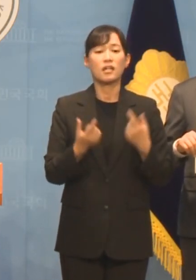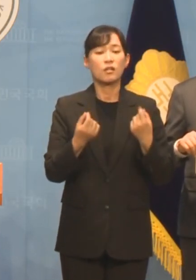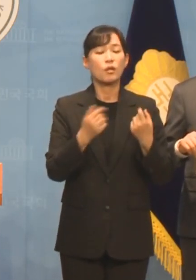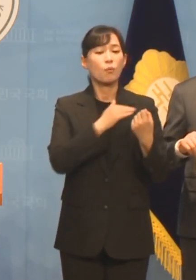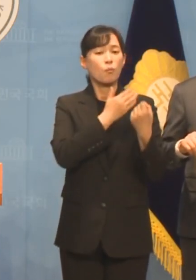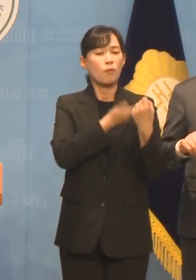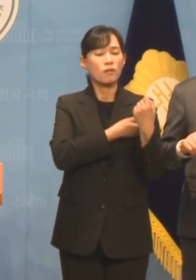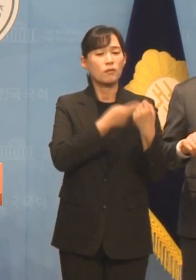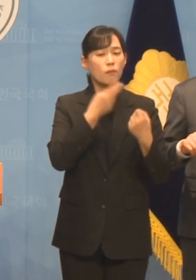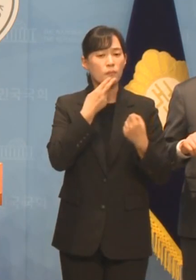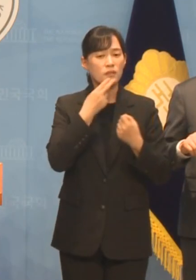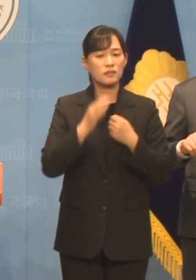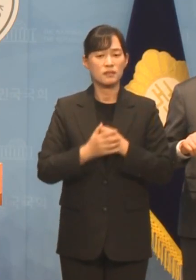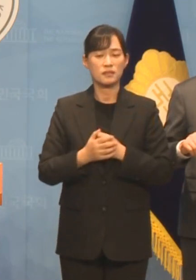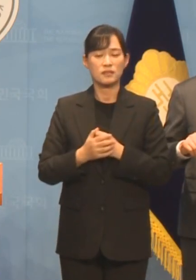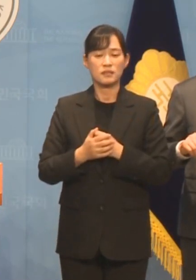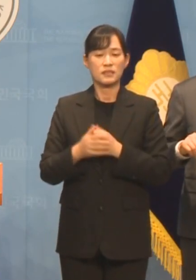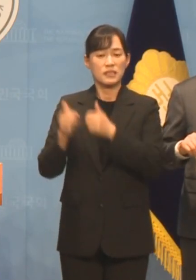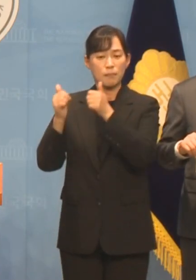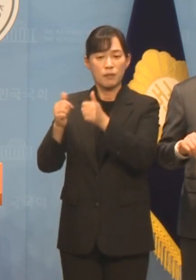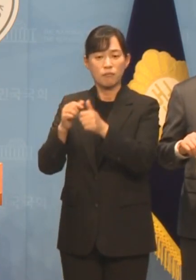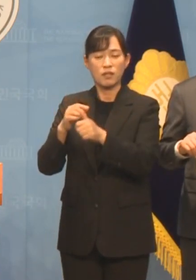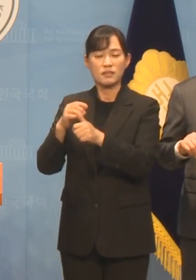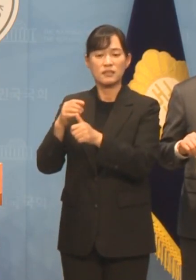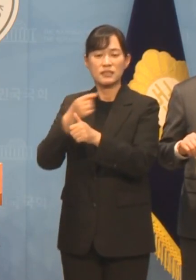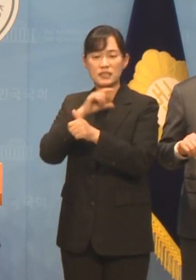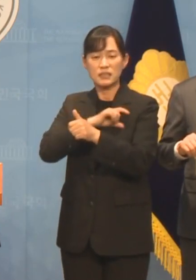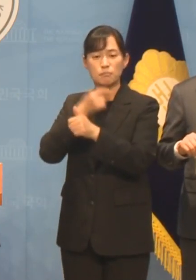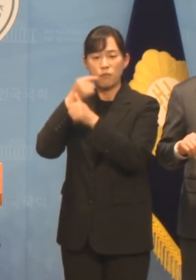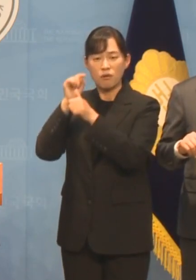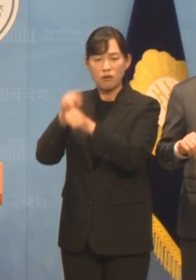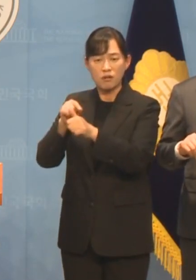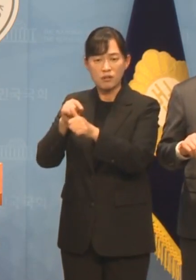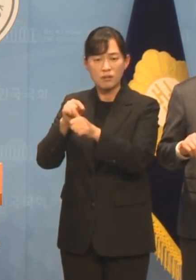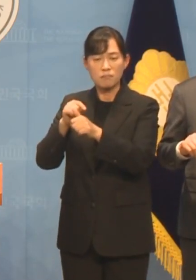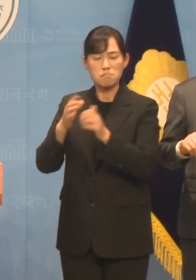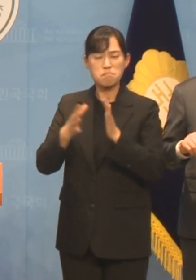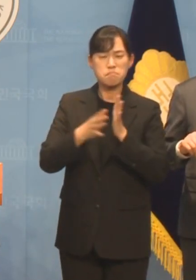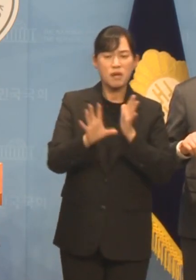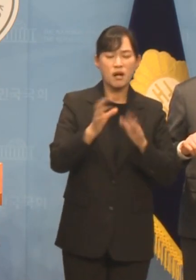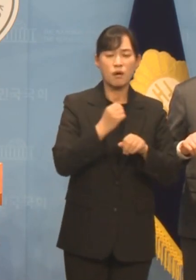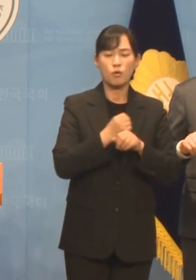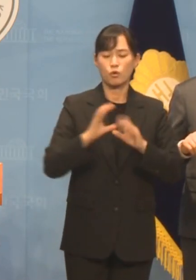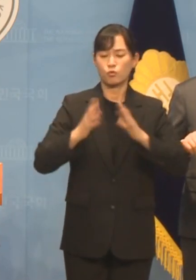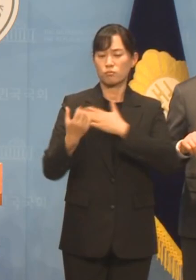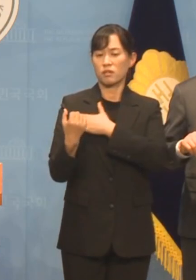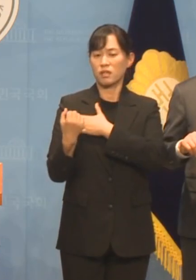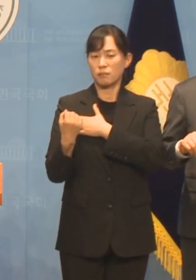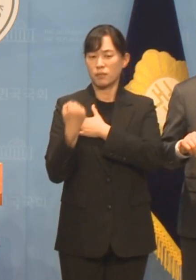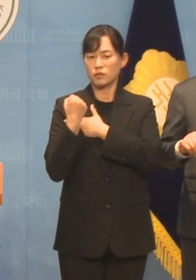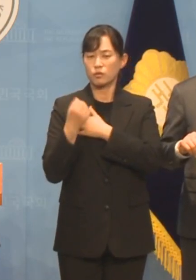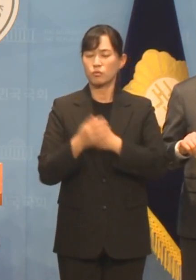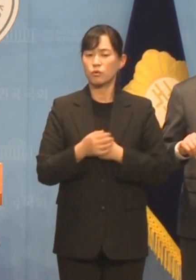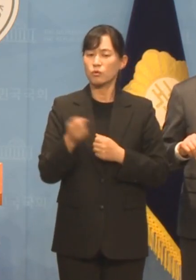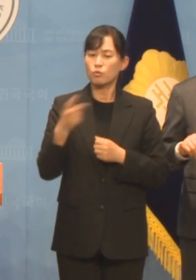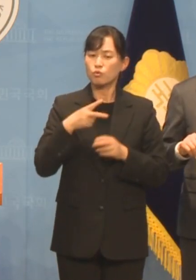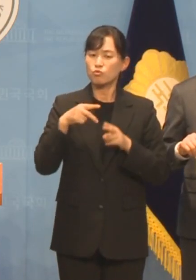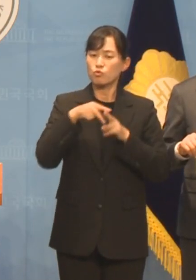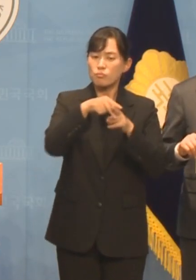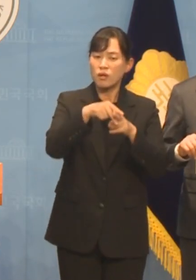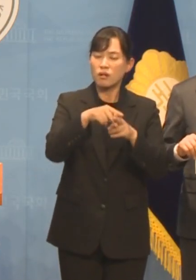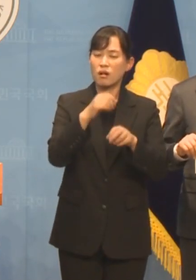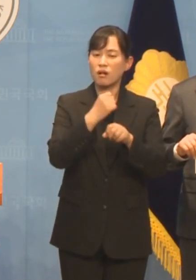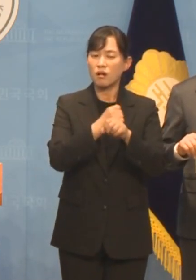권한에도 없는 헌법재판관을 지명하는 도발을 하면서 국민의힘에서는 출마를 요구하고